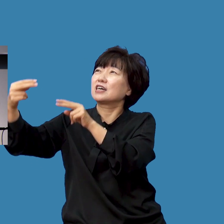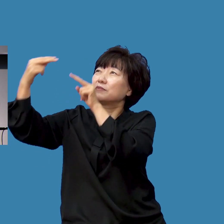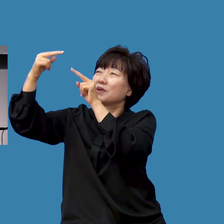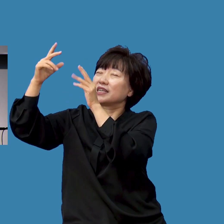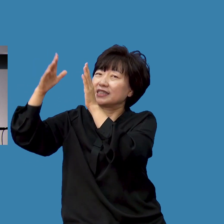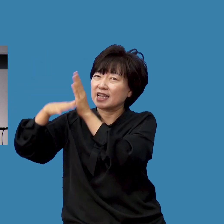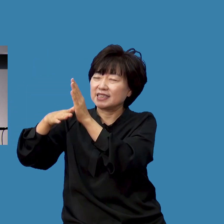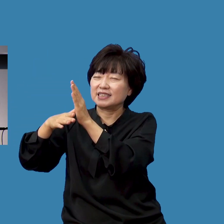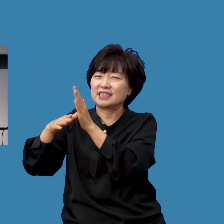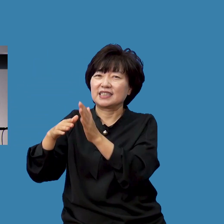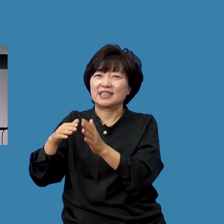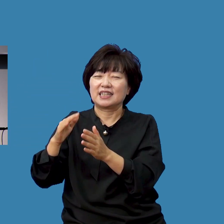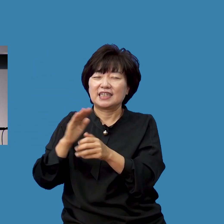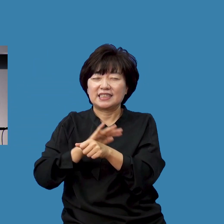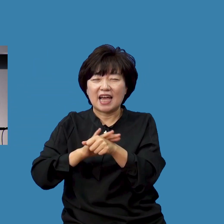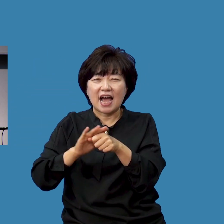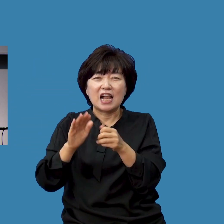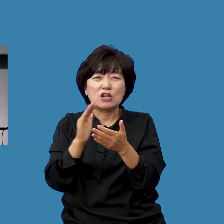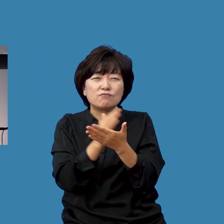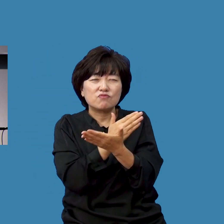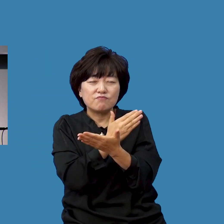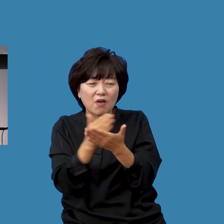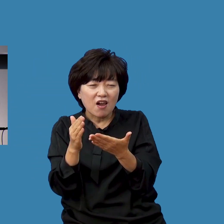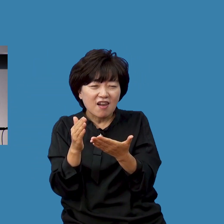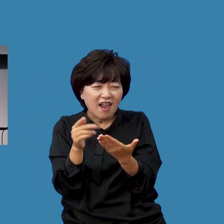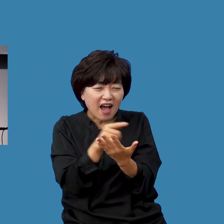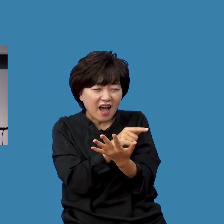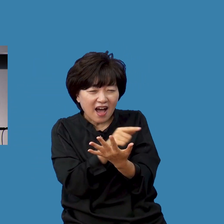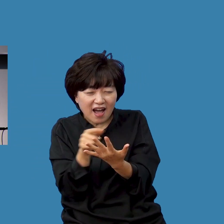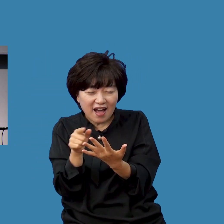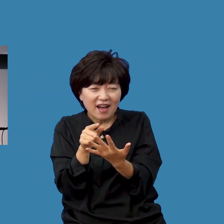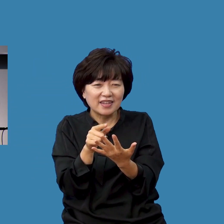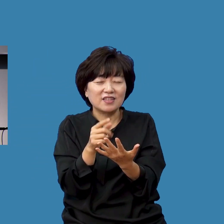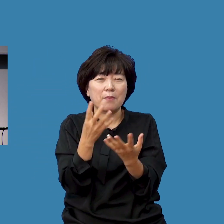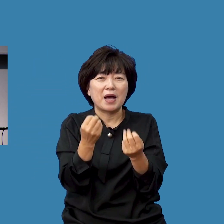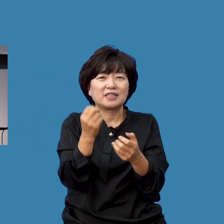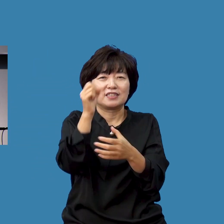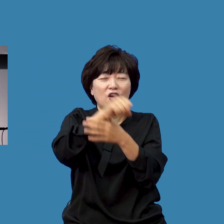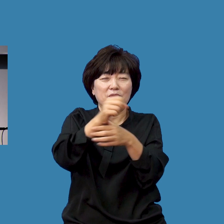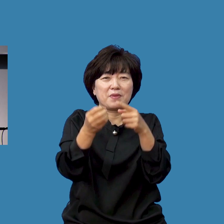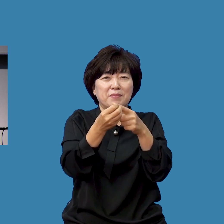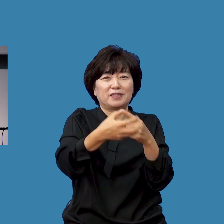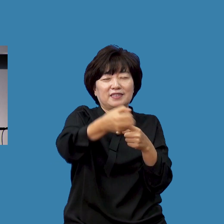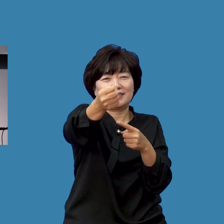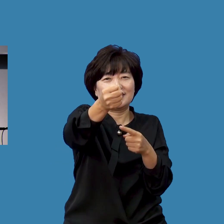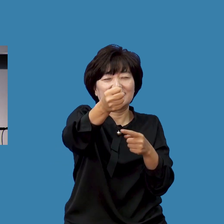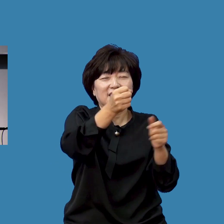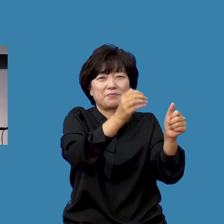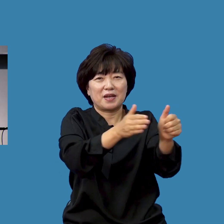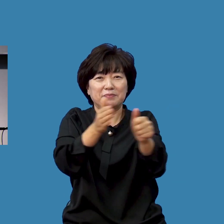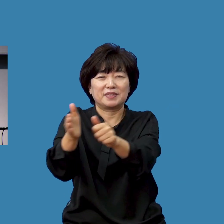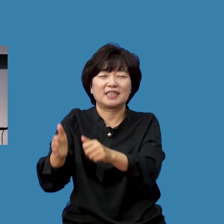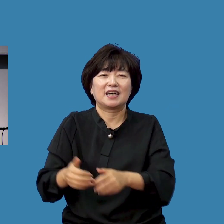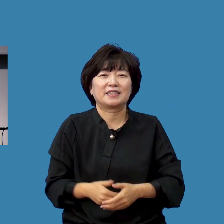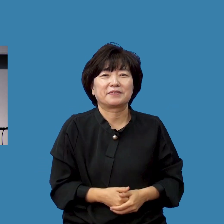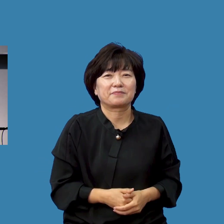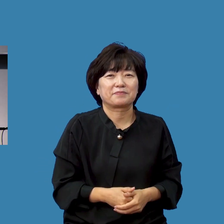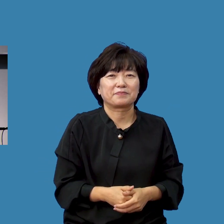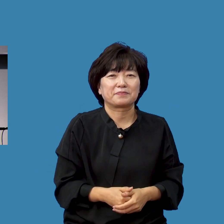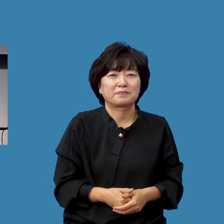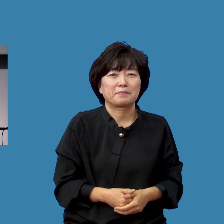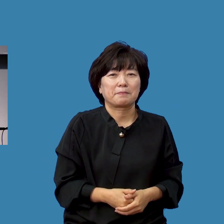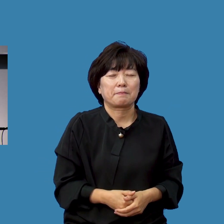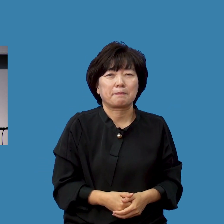때인지, 아니면 하나님과 눈을 맞춰야 되는 때인지 잘 분별하여서 많은 열매를 거두신 여러분 되시기를